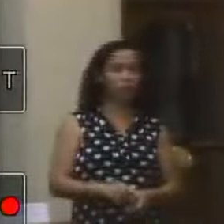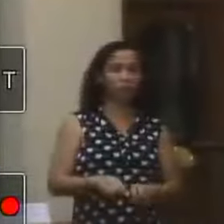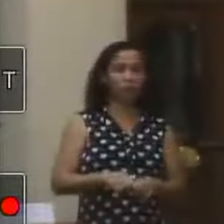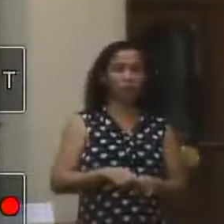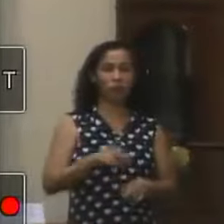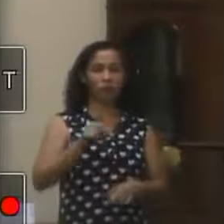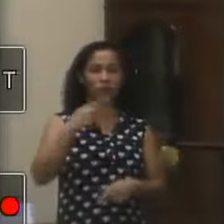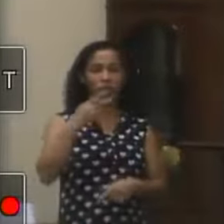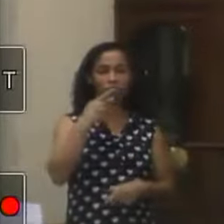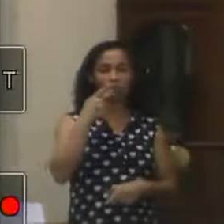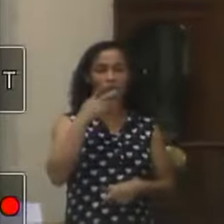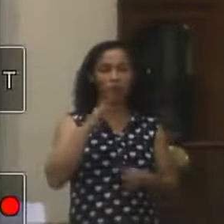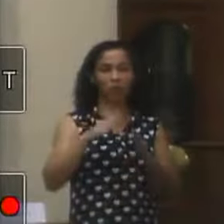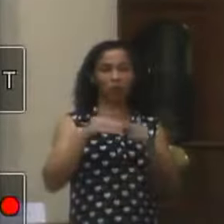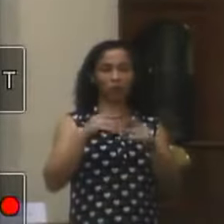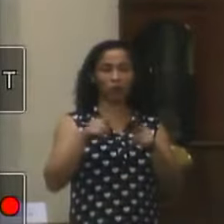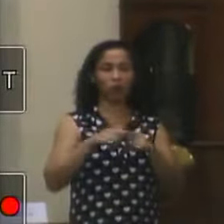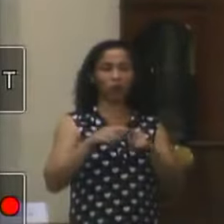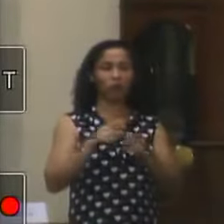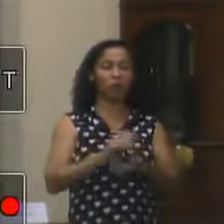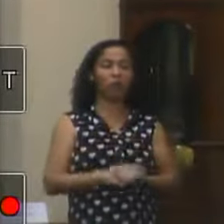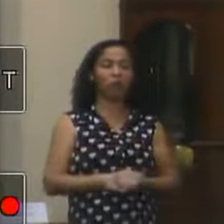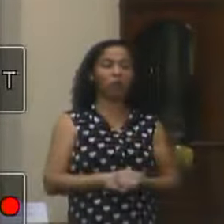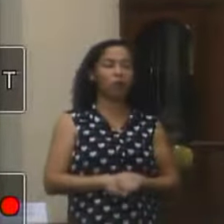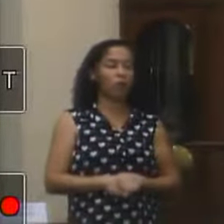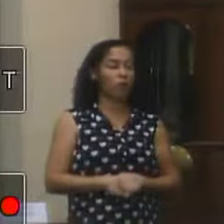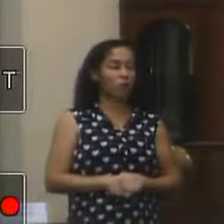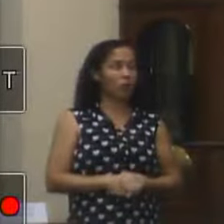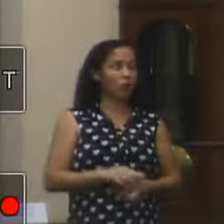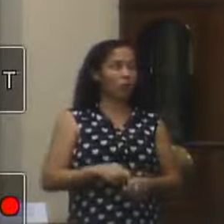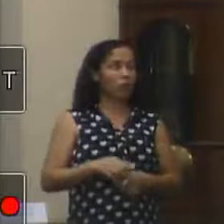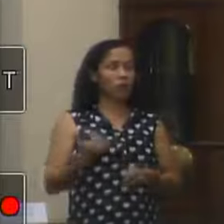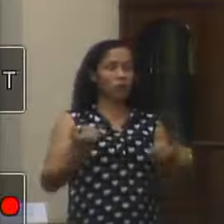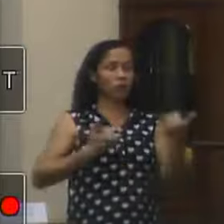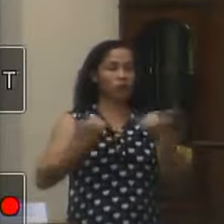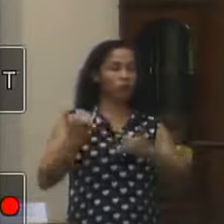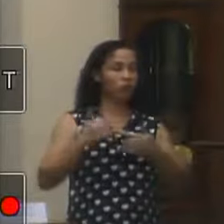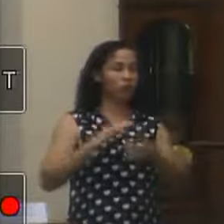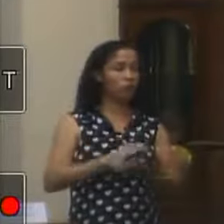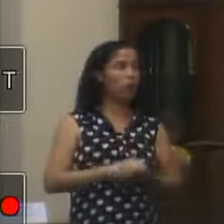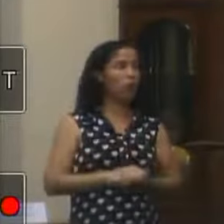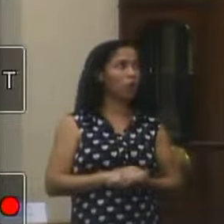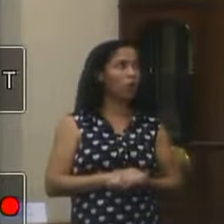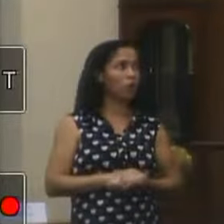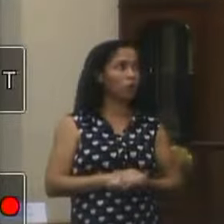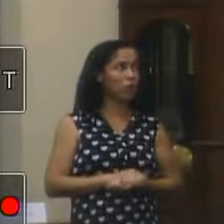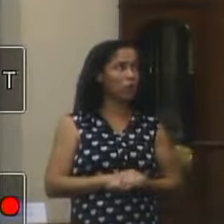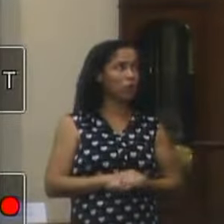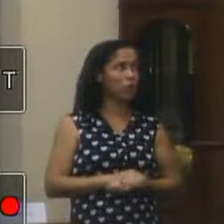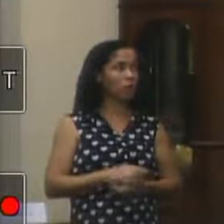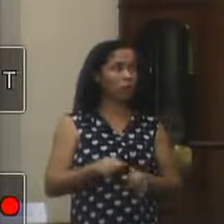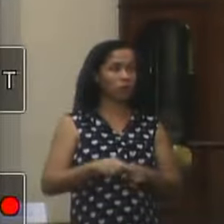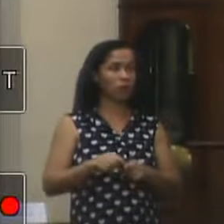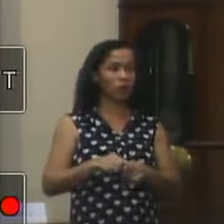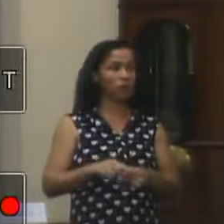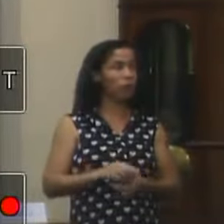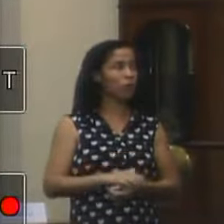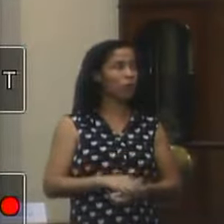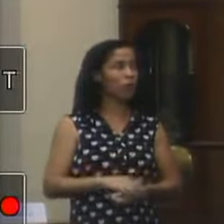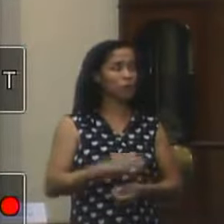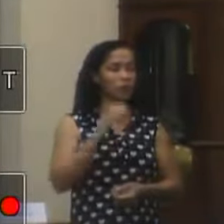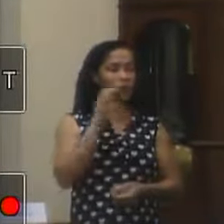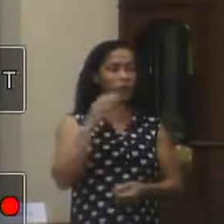para eles, né, reivindicação, e ele nos disse, doutor Anjo, o seguinte, que por causa, inclusive, né, Marcelo, da